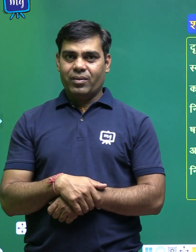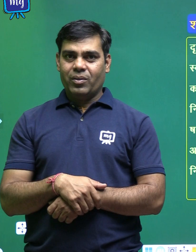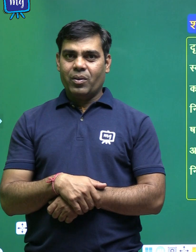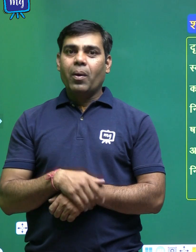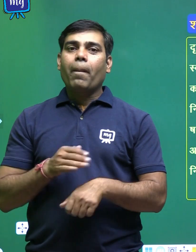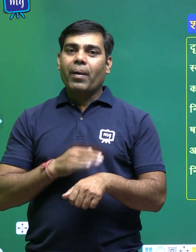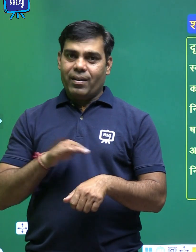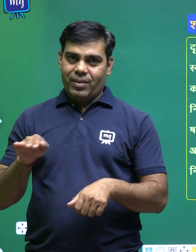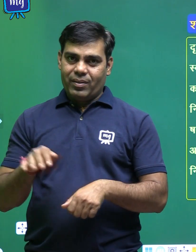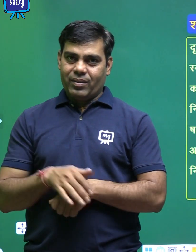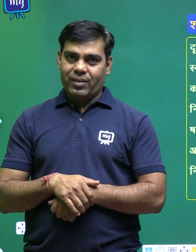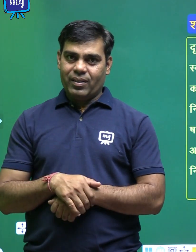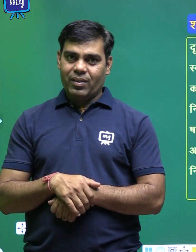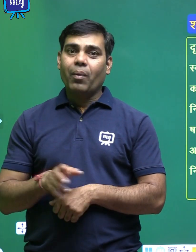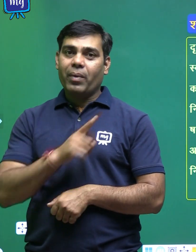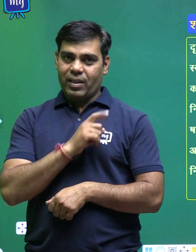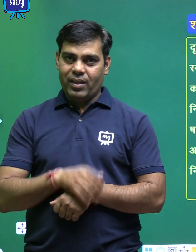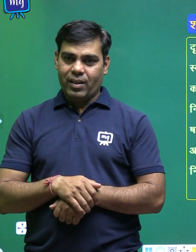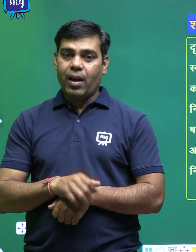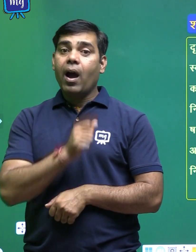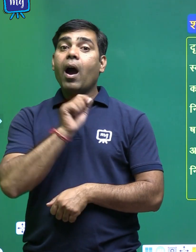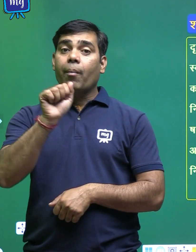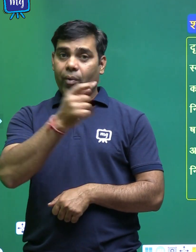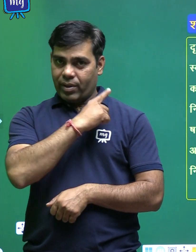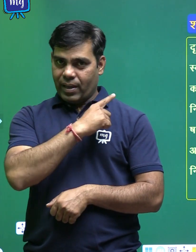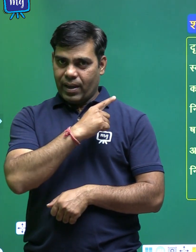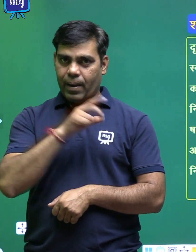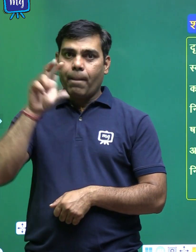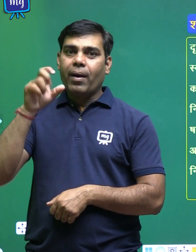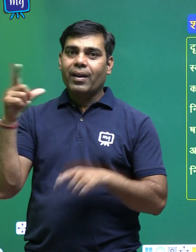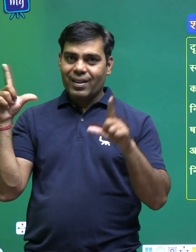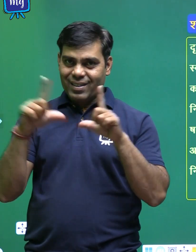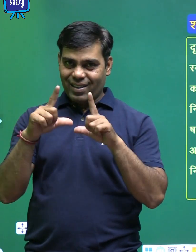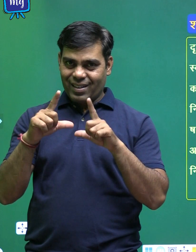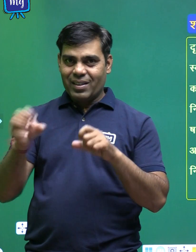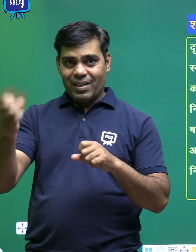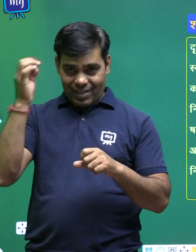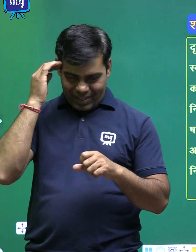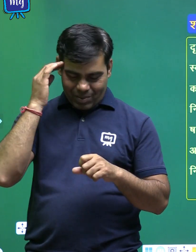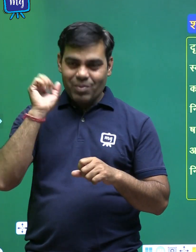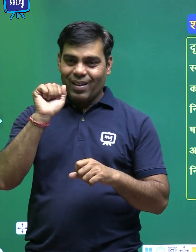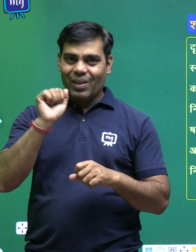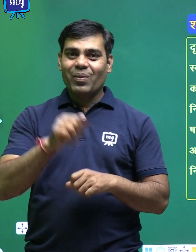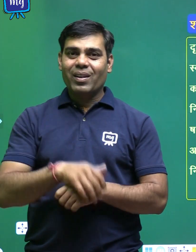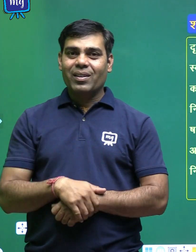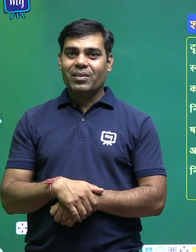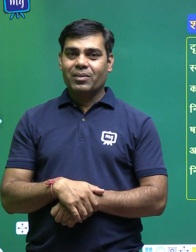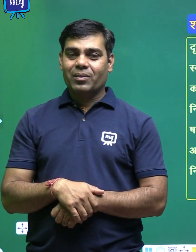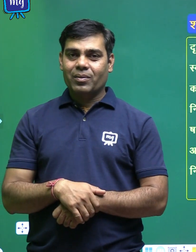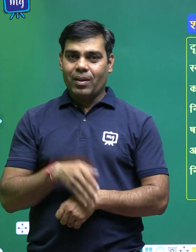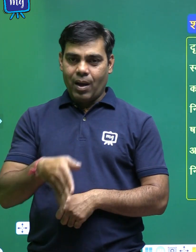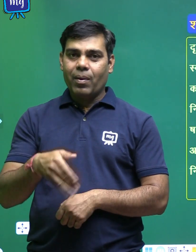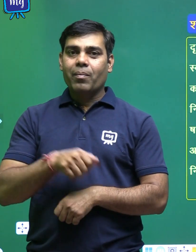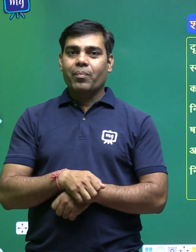प्यारे बच्चों, उम्मीद है आपको यह पाठ का सार समझ में आया होगा।